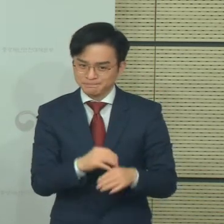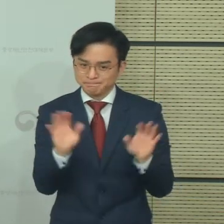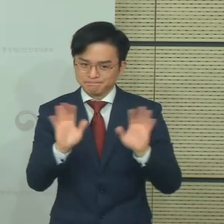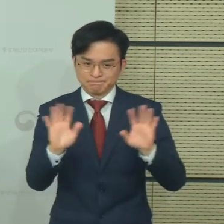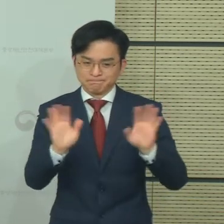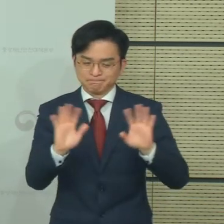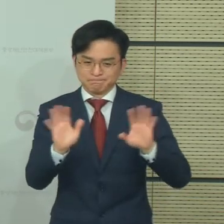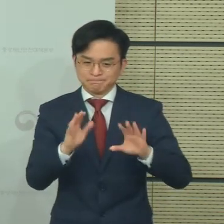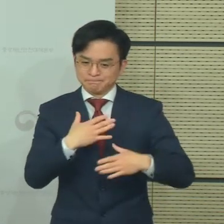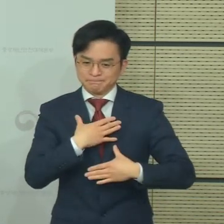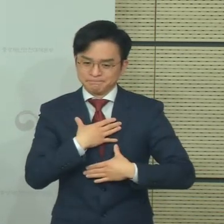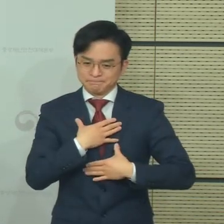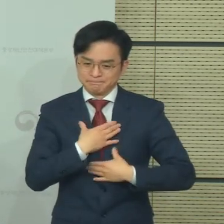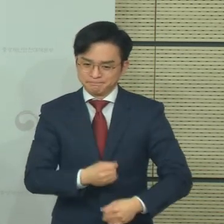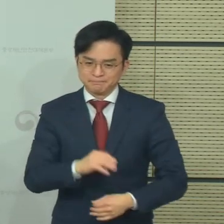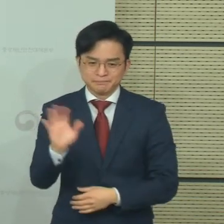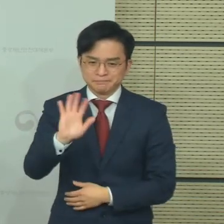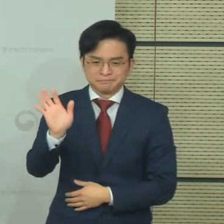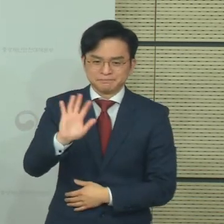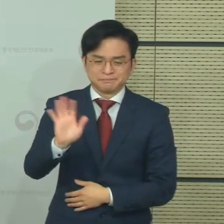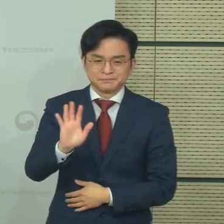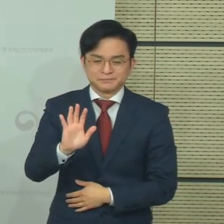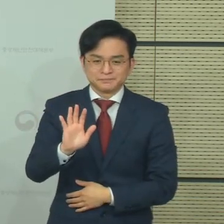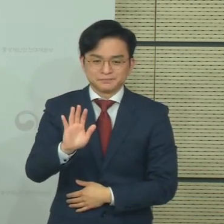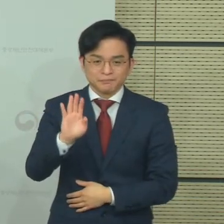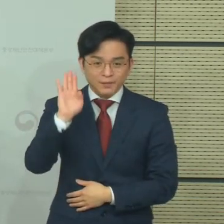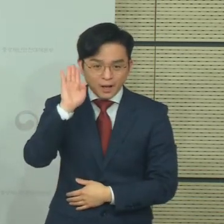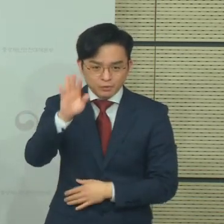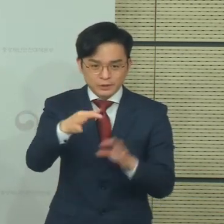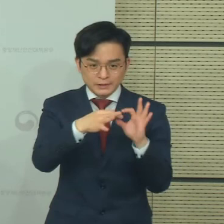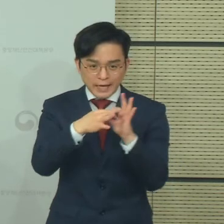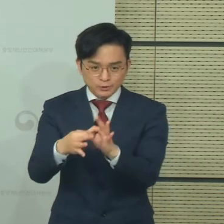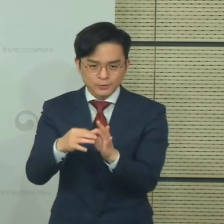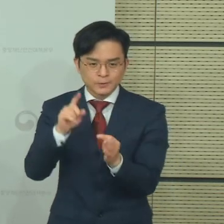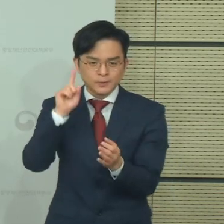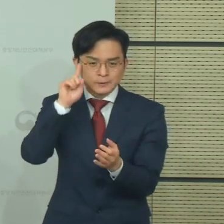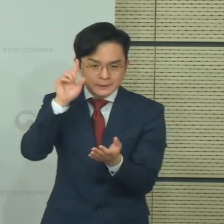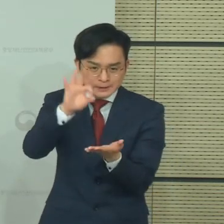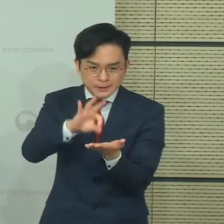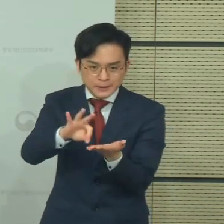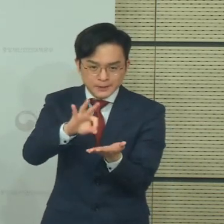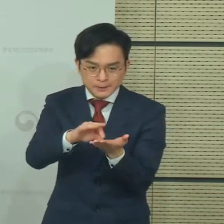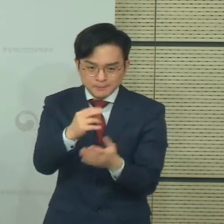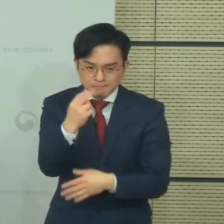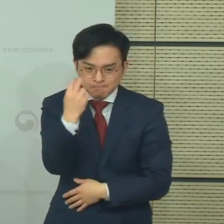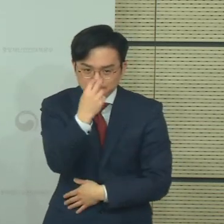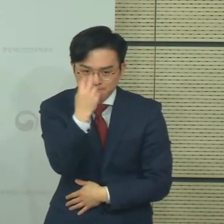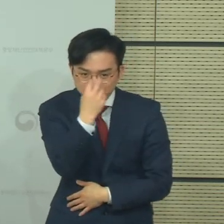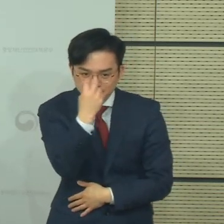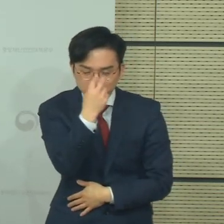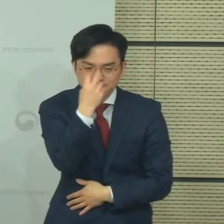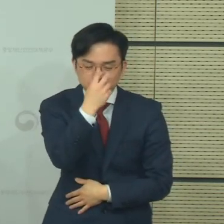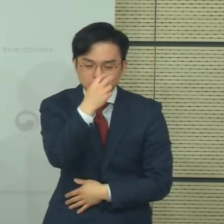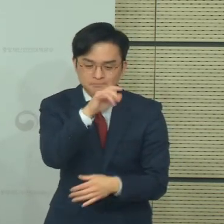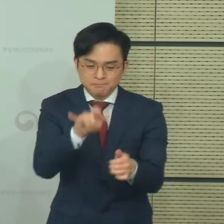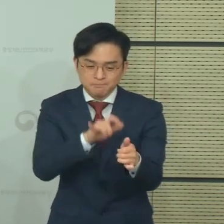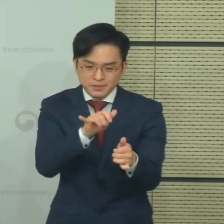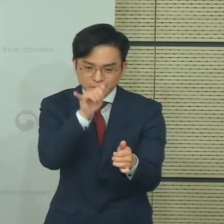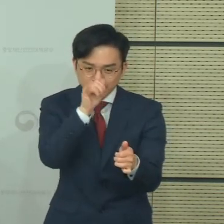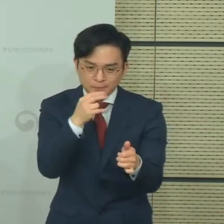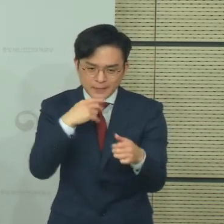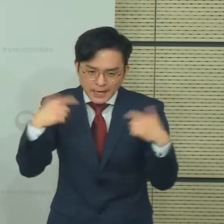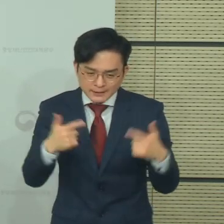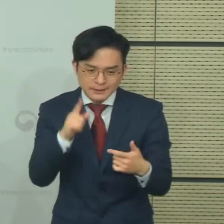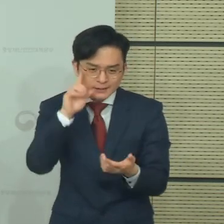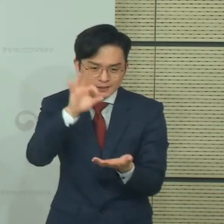아니다라는 판단입니다. 계속해서 어떤 주의를 기울이고 국내의 사항들에 대해서 계속 방역적인 측면, 그다음에